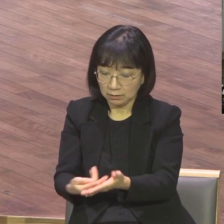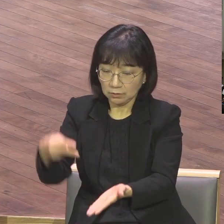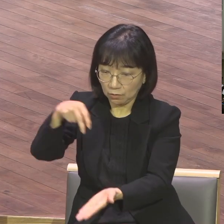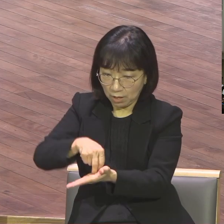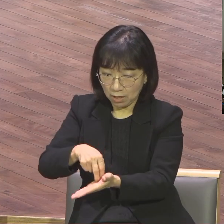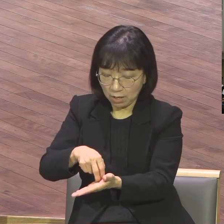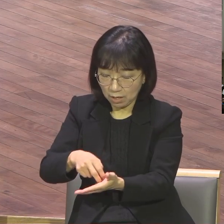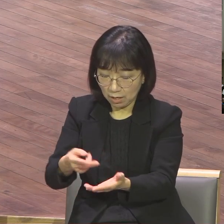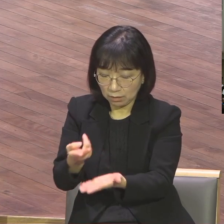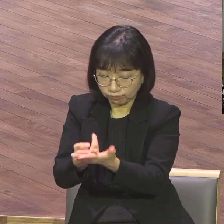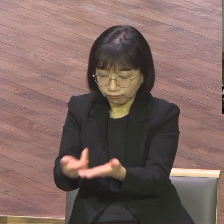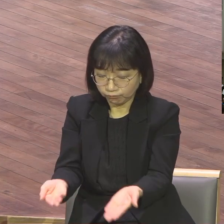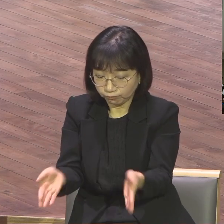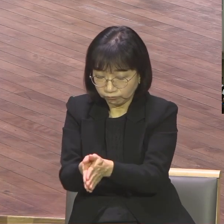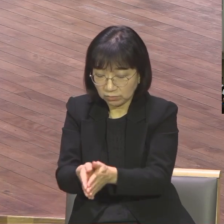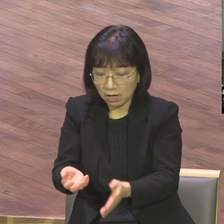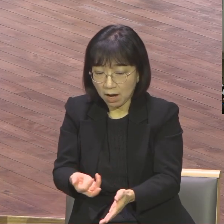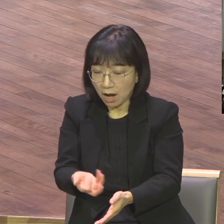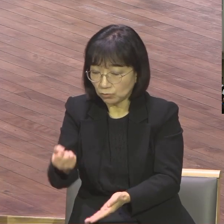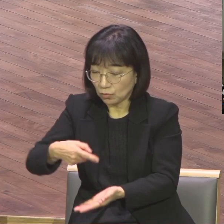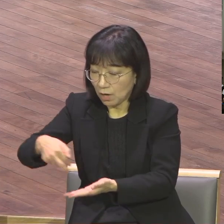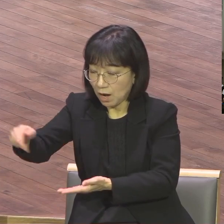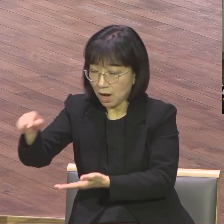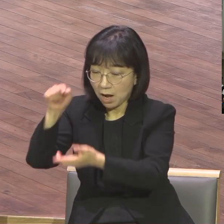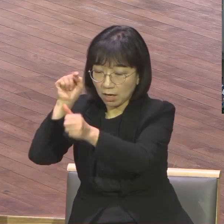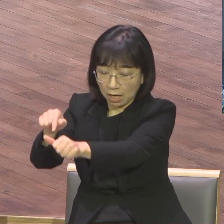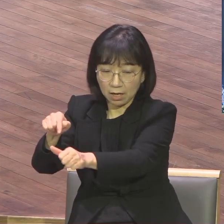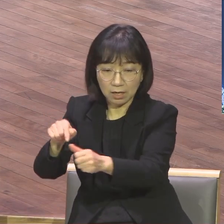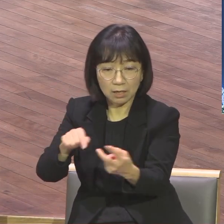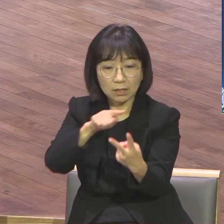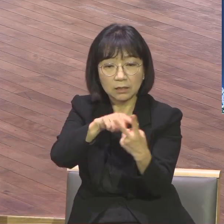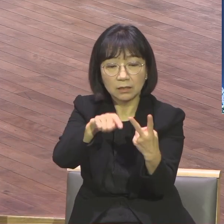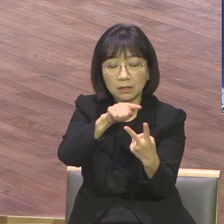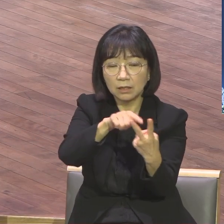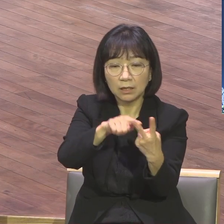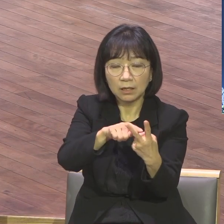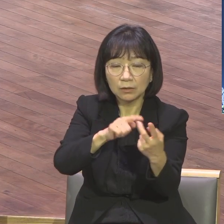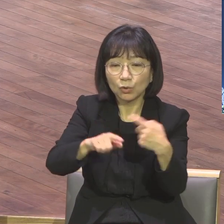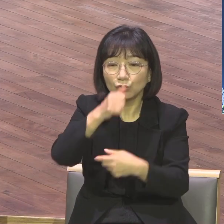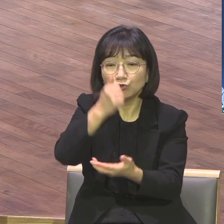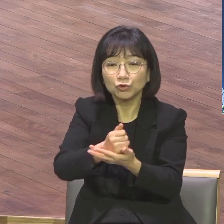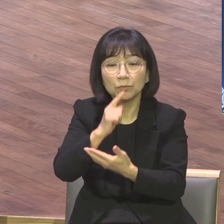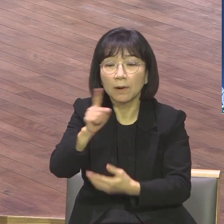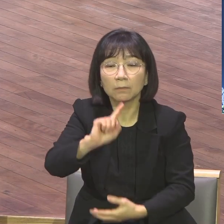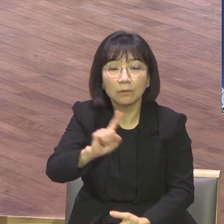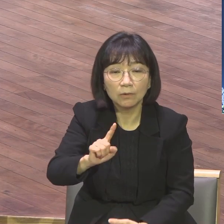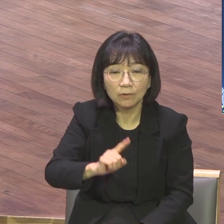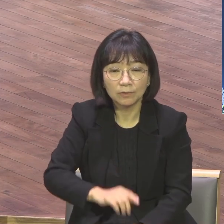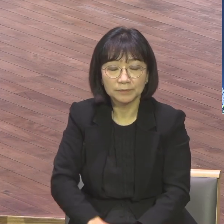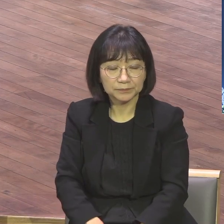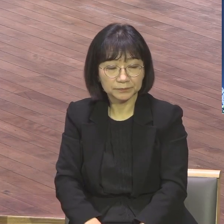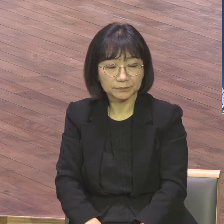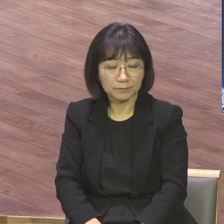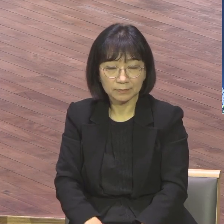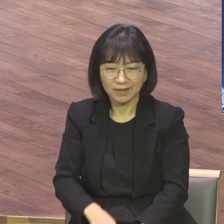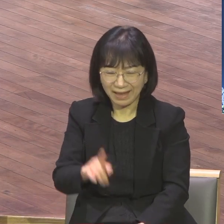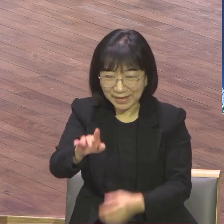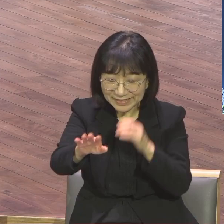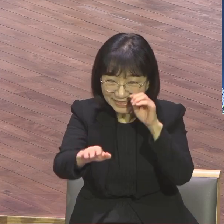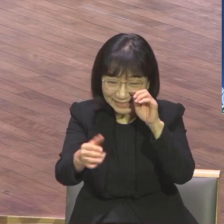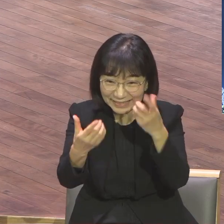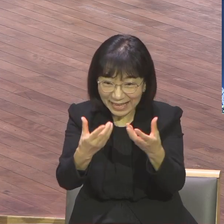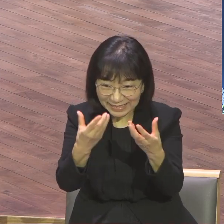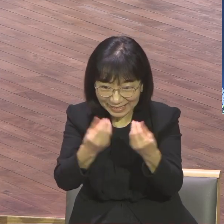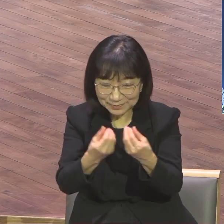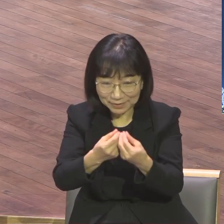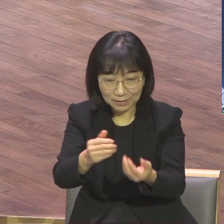걸어가라 하는 말 중에 어느 것이 쉽겠느냐. 이게 무슨 말이에요? 내 죄의 사함 받았느냐. 그건 눈에 안 보이잖아요.